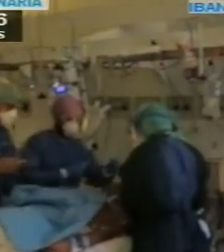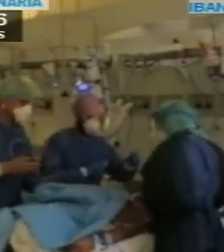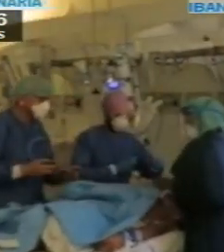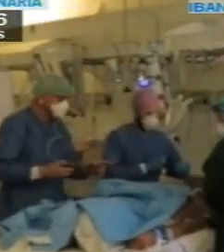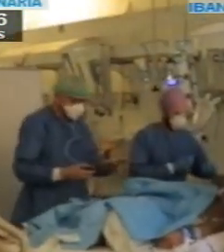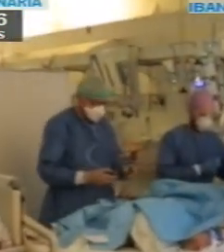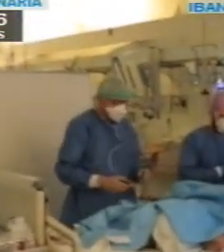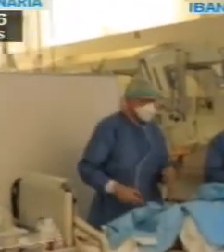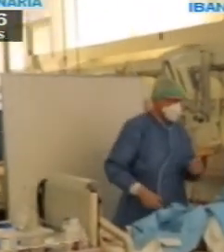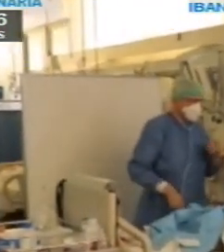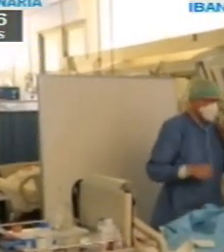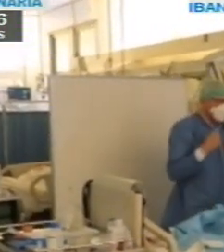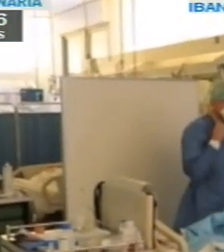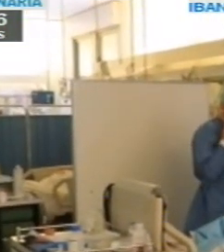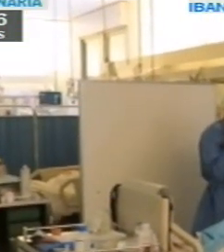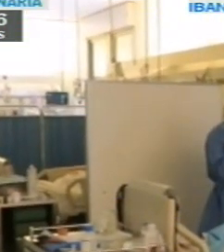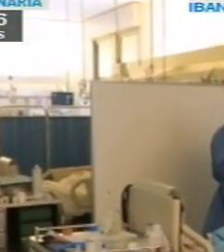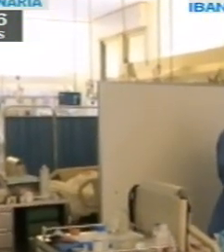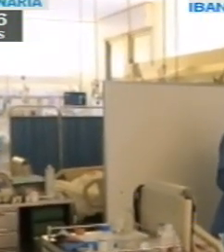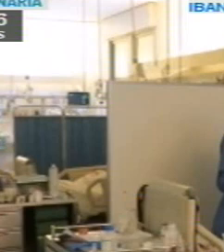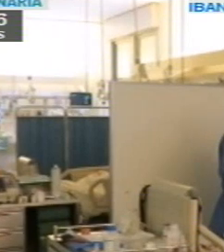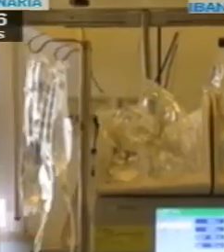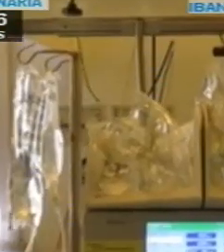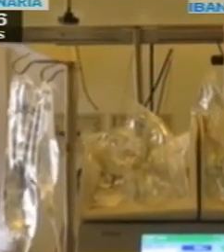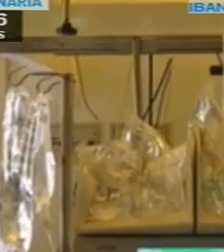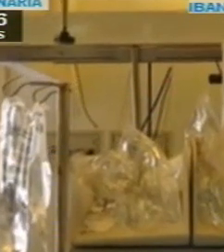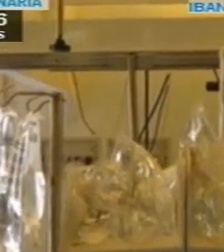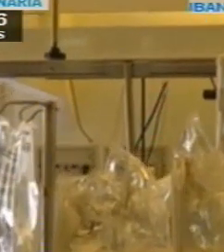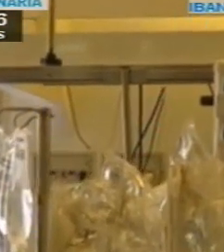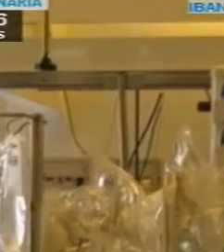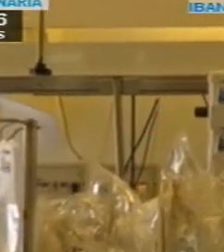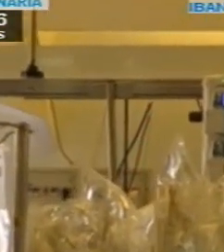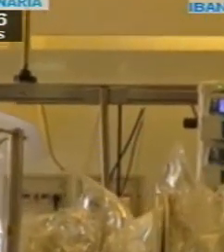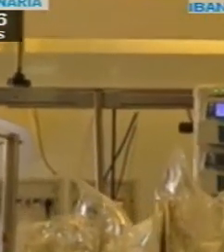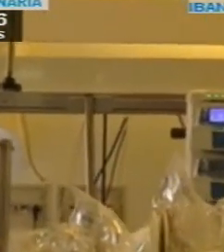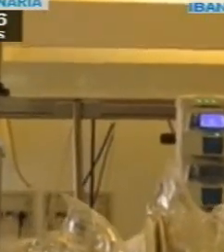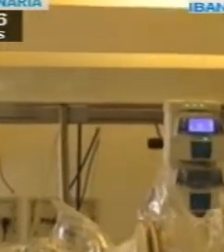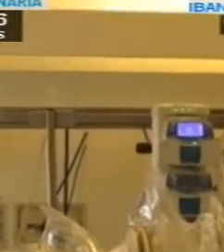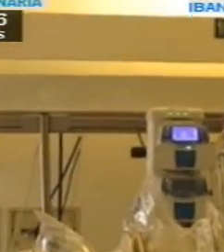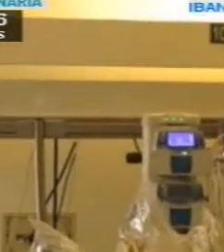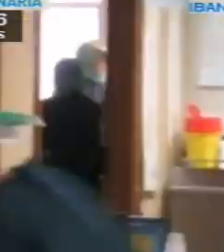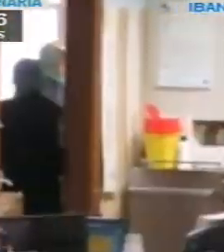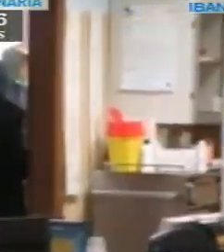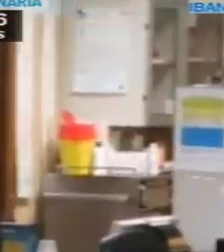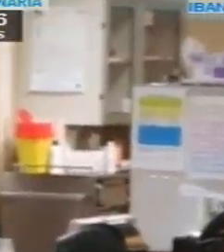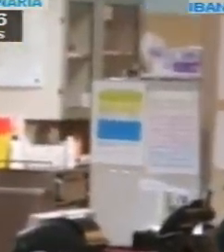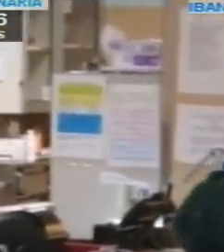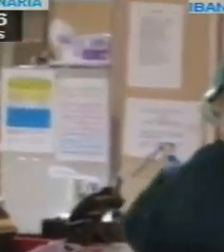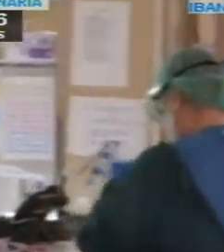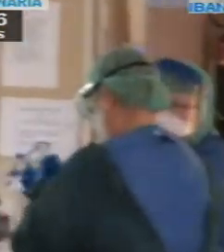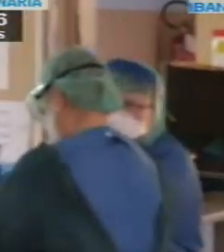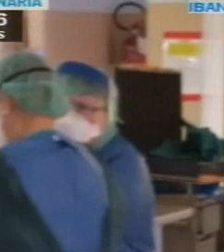non solo la curva epidemiologica è in calo, ma anche in grado di offrire una risposta adeguata dal punto di vista sanitario, come il Veneto ha dimostrato nel